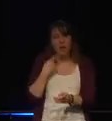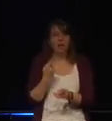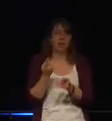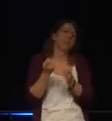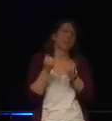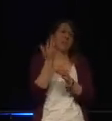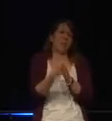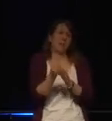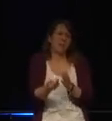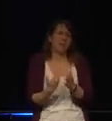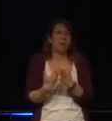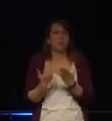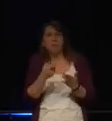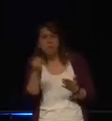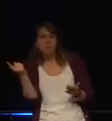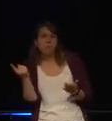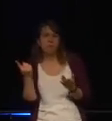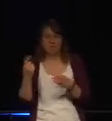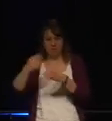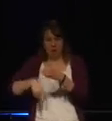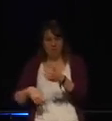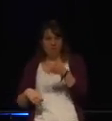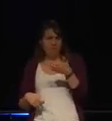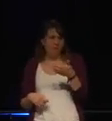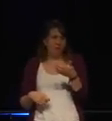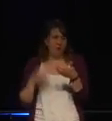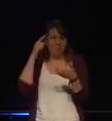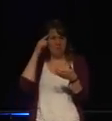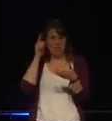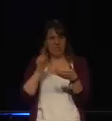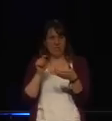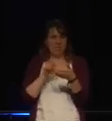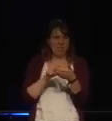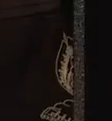aparatos, sobre cuánto tiempo cada cuánto tiempo hacen